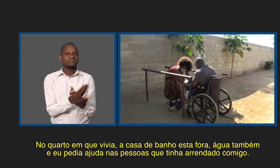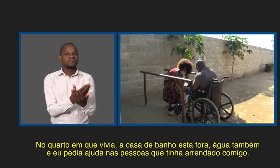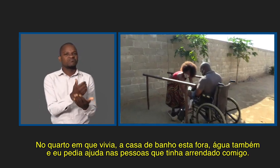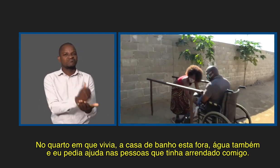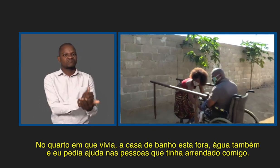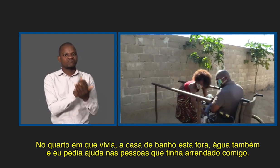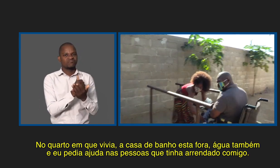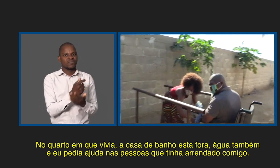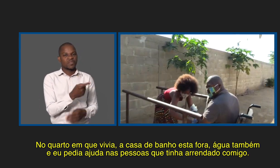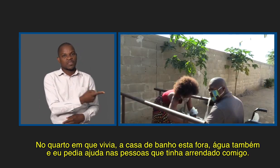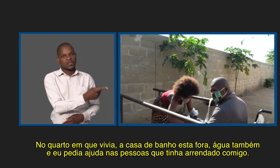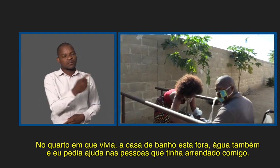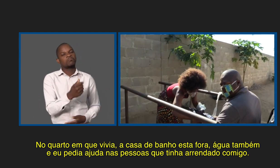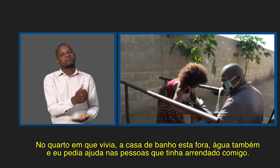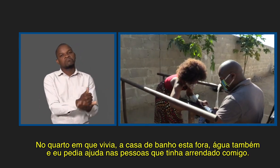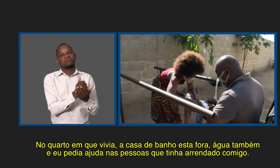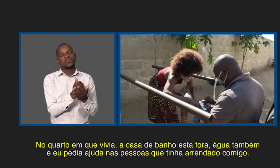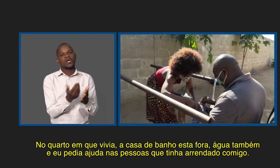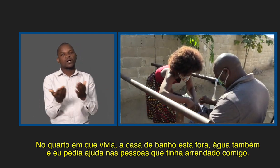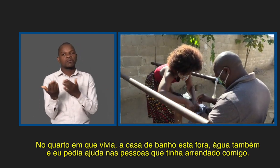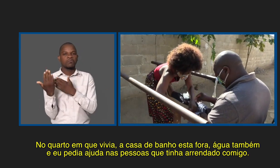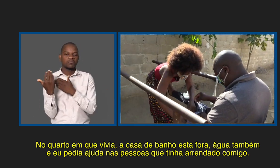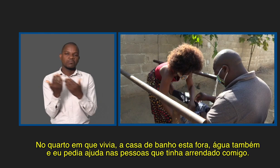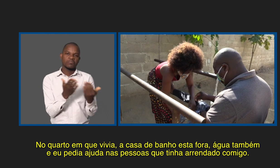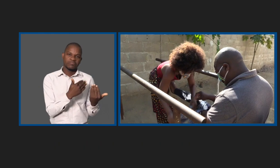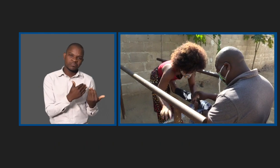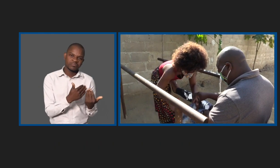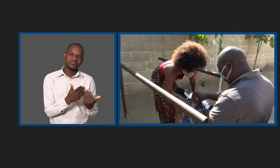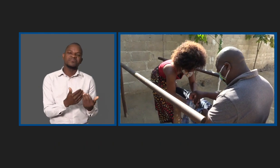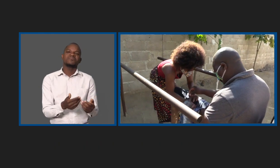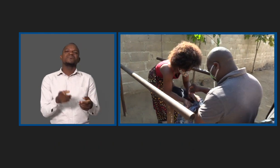ali. Eles que traziam água para eu conseguir tomar banho.